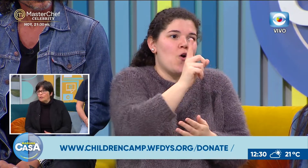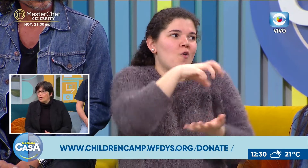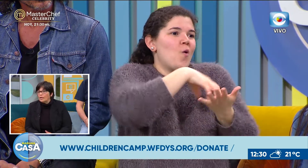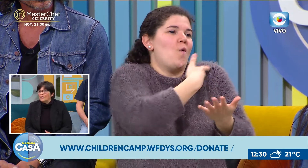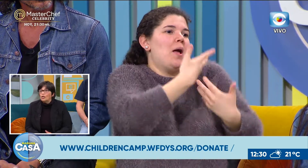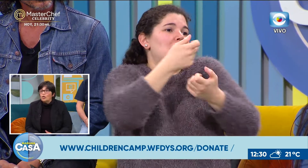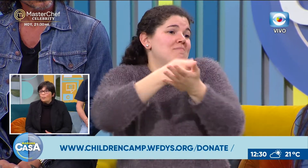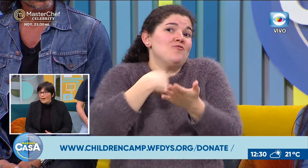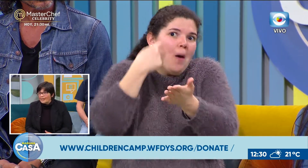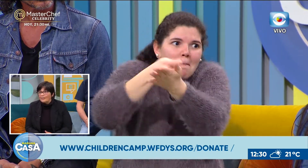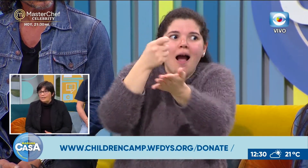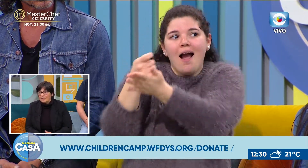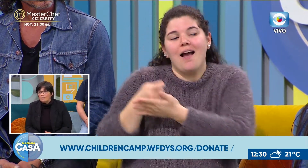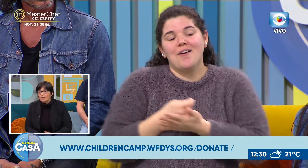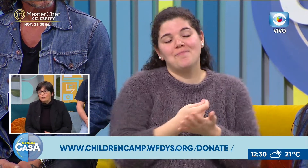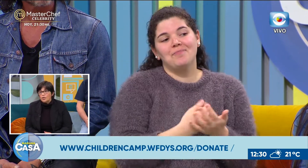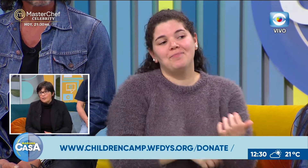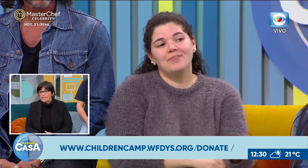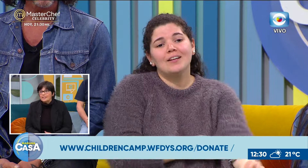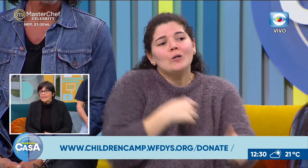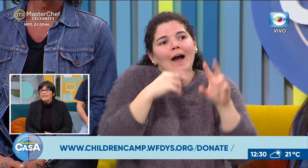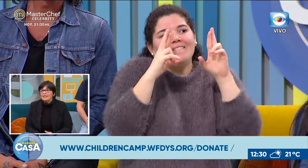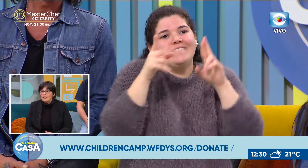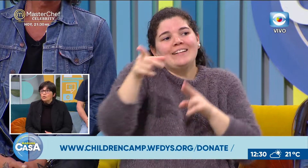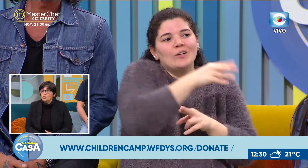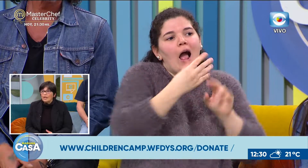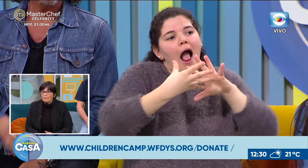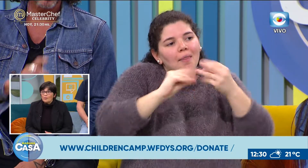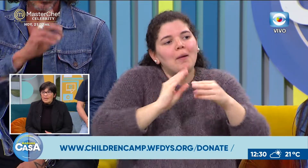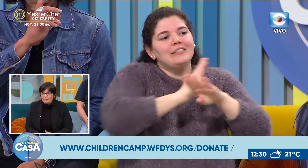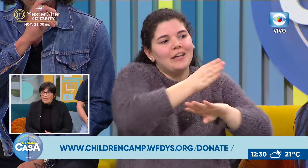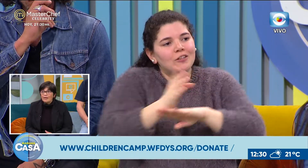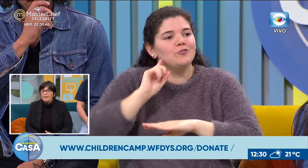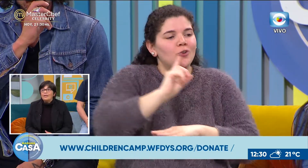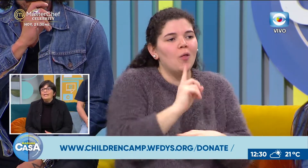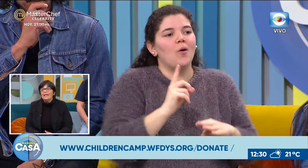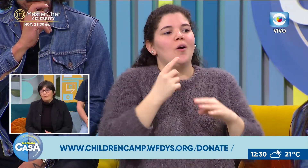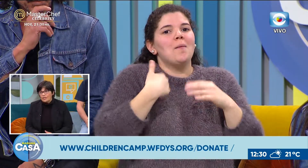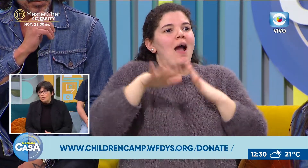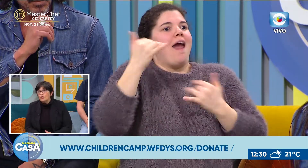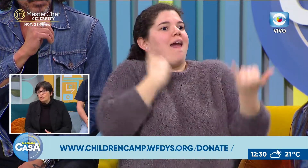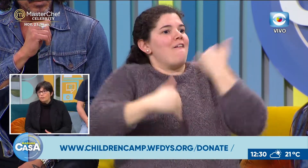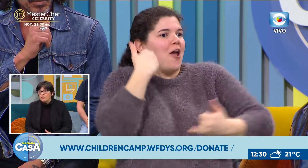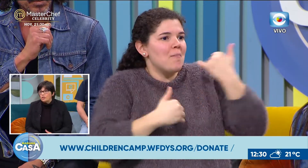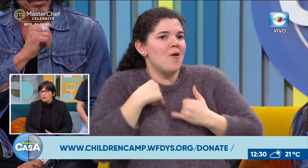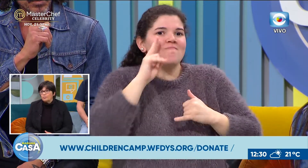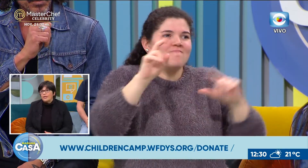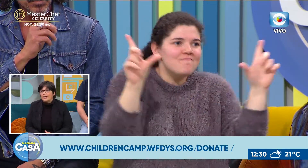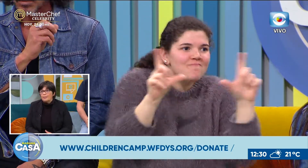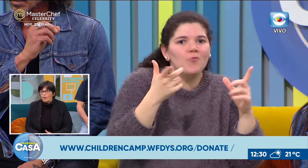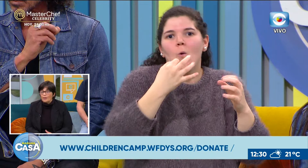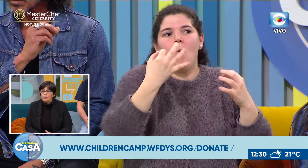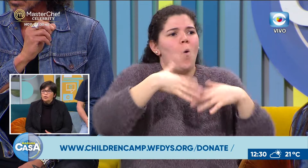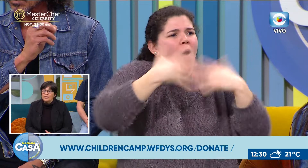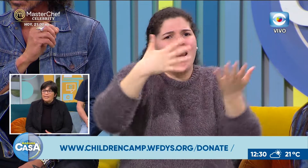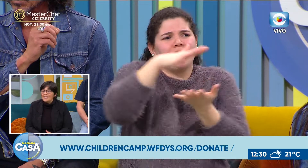no nos pagan el intérprete muchas veces y eso es un gran problema y la adaptación de los servicios para